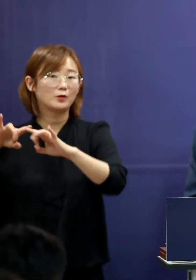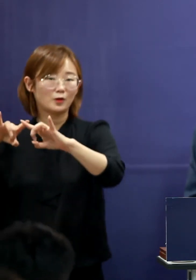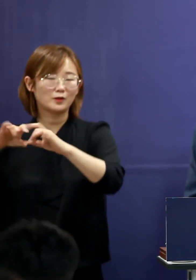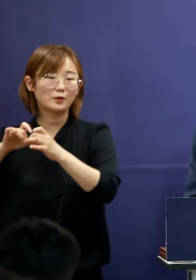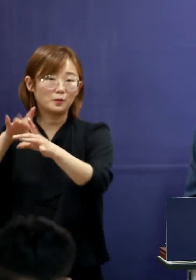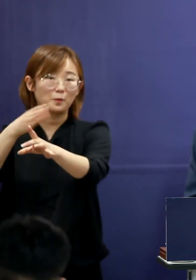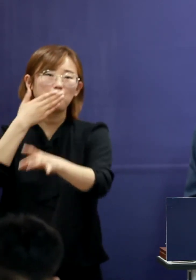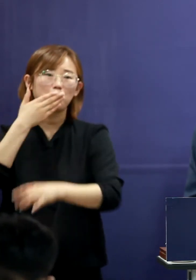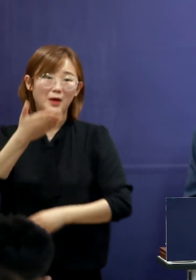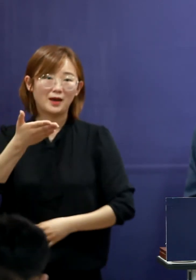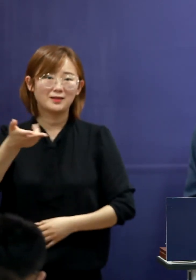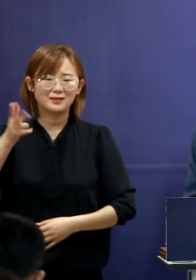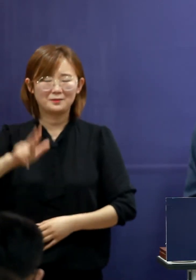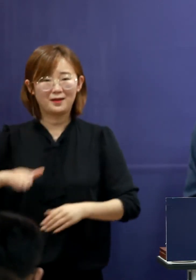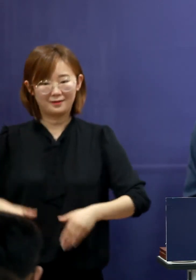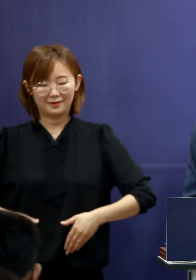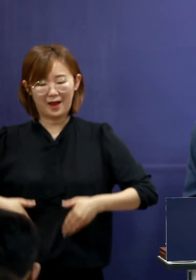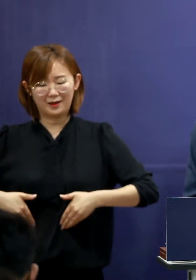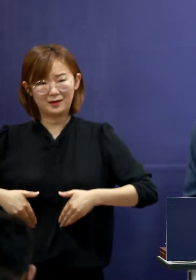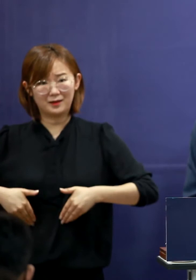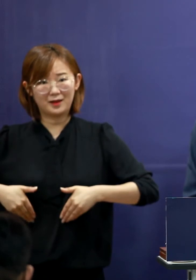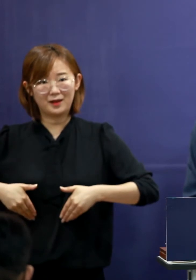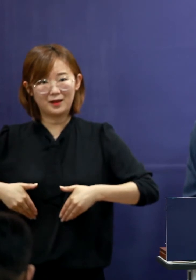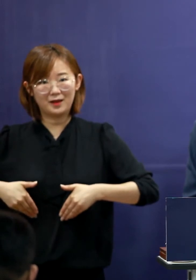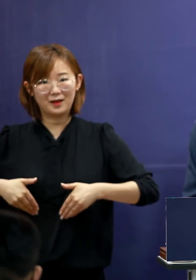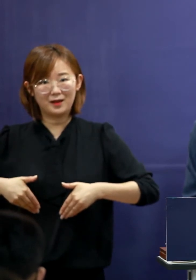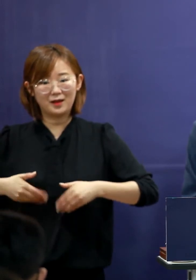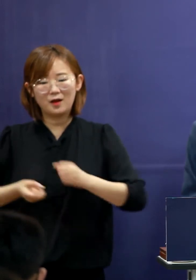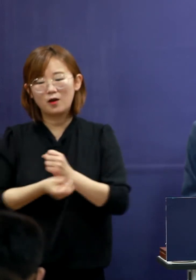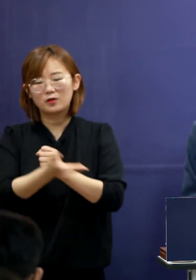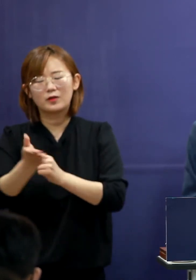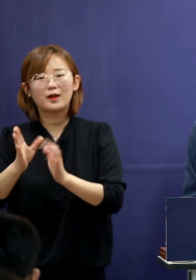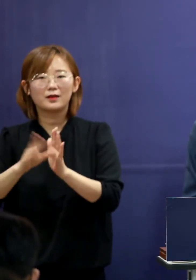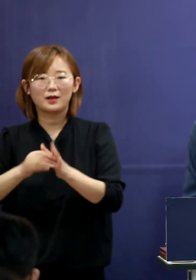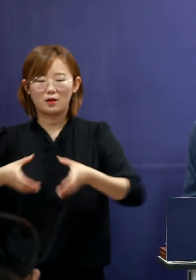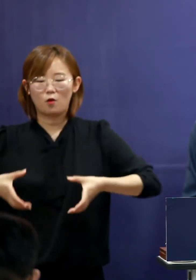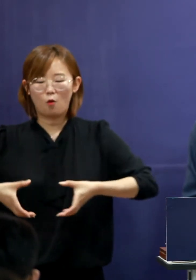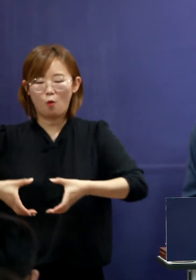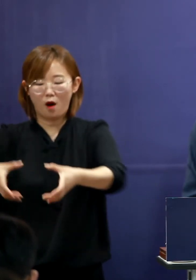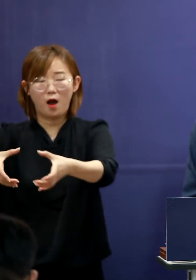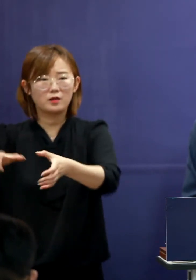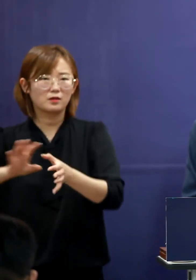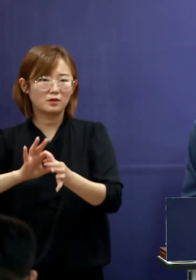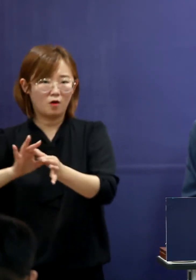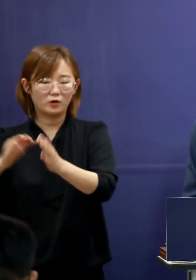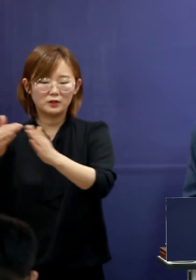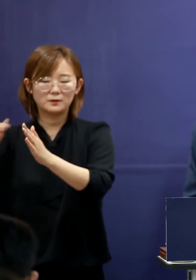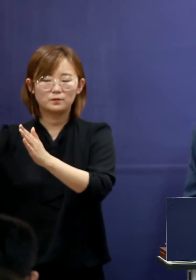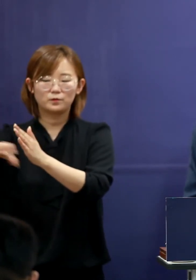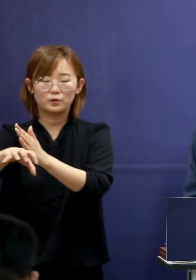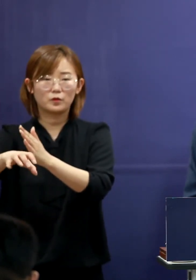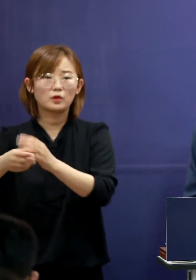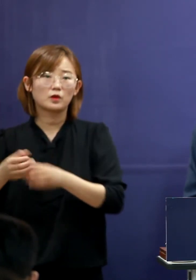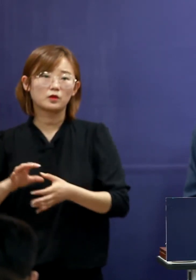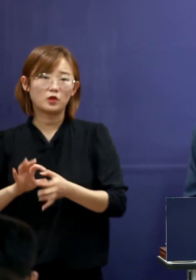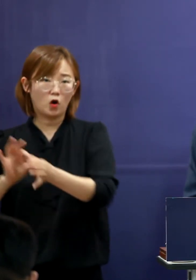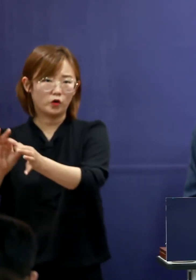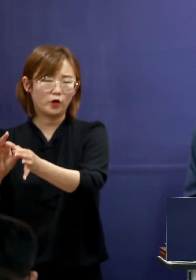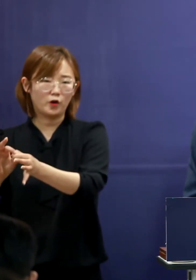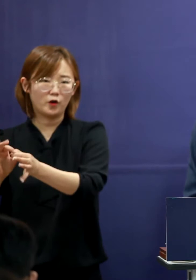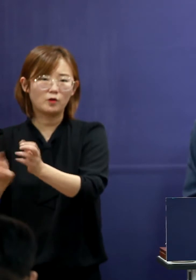상관없는데 난방 공급은 관을 통해서 이렇게 각 수용가에 공급을 해야 되기